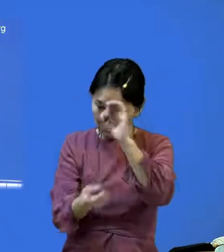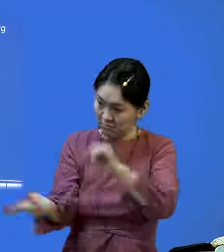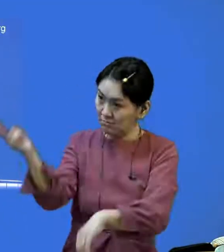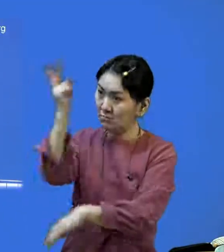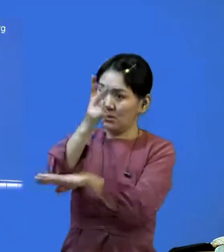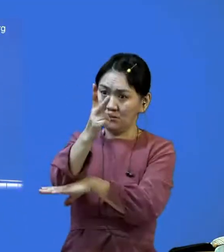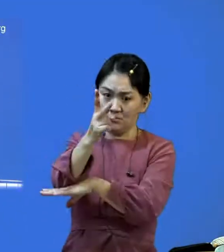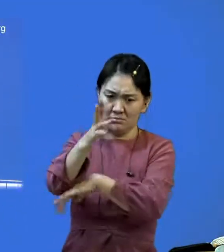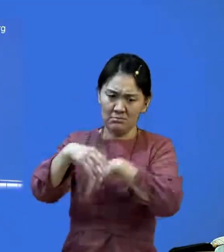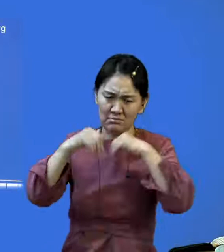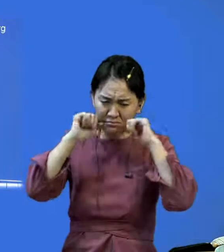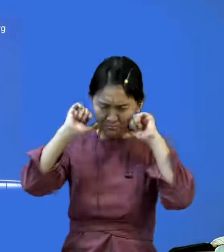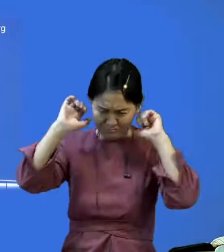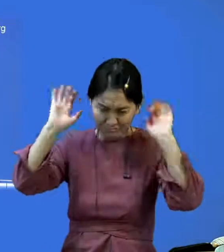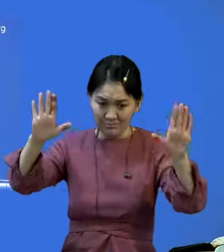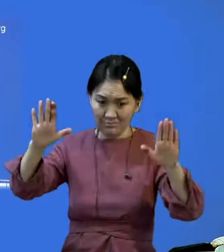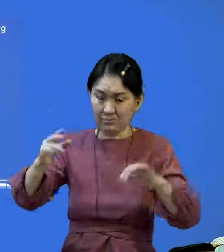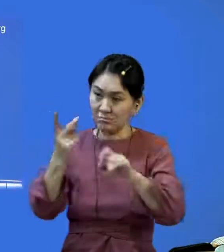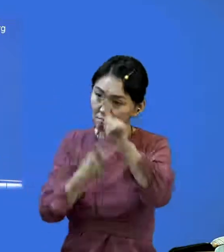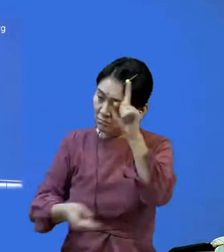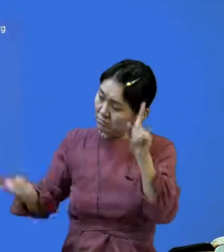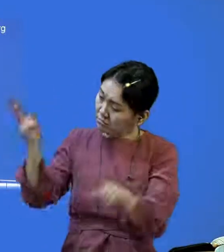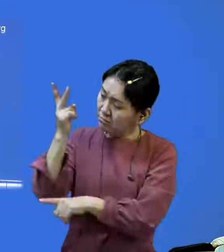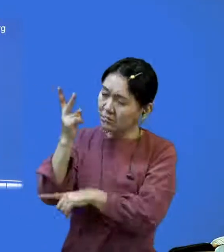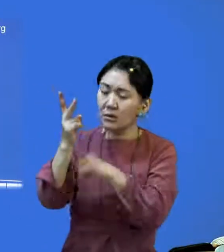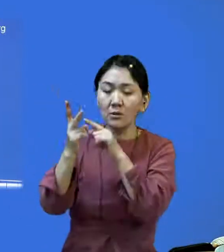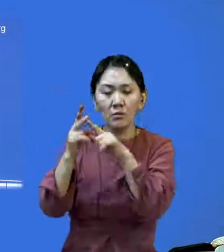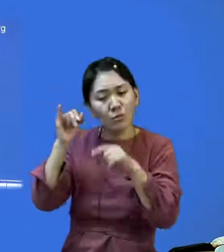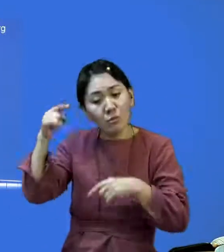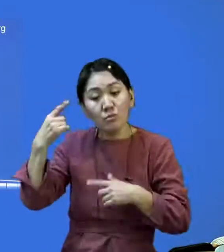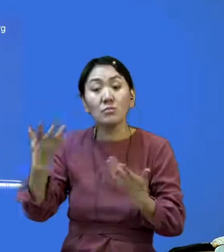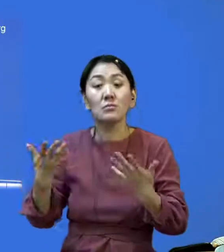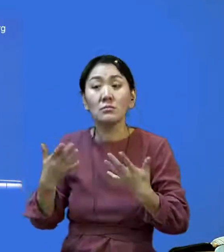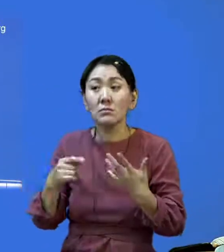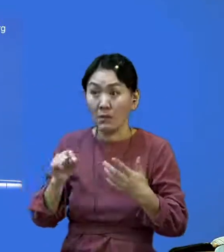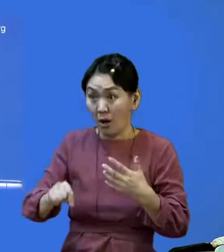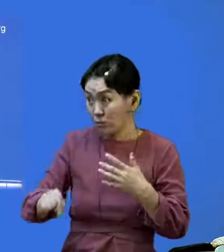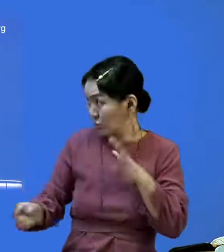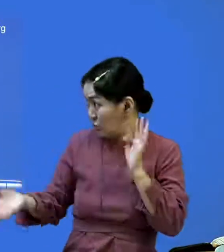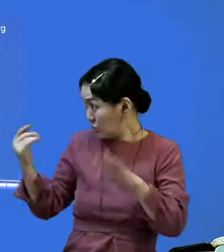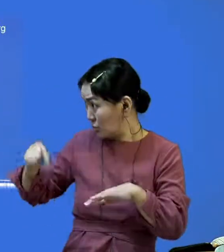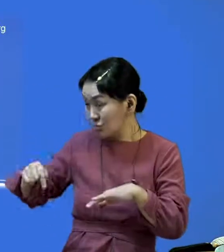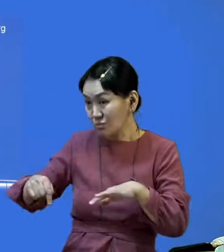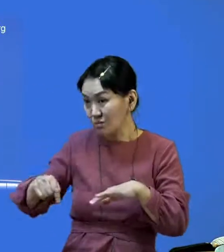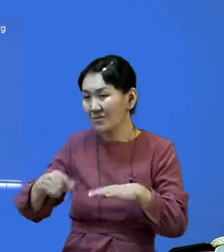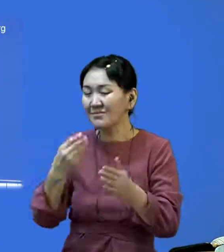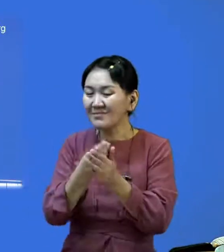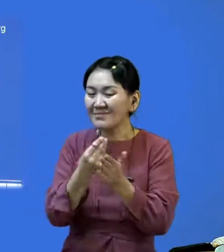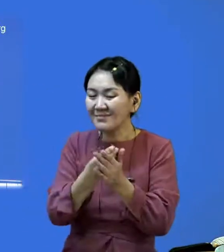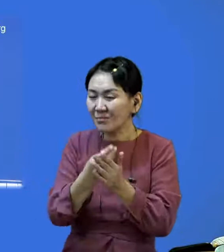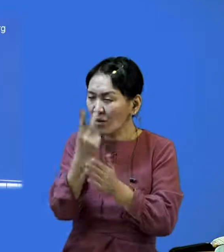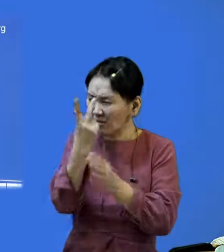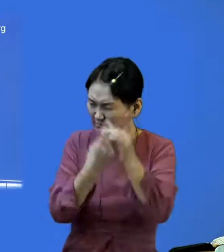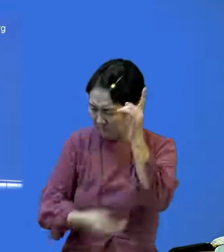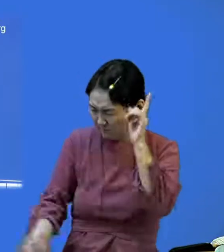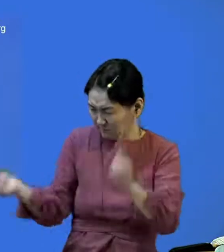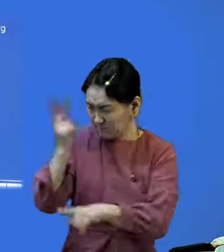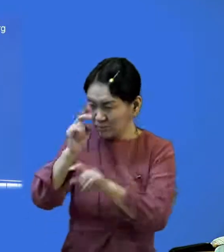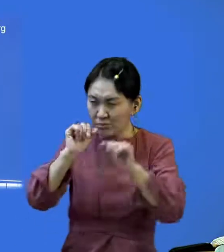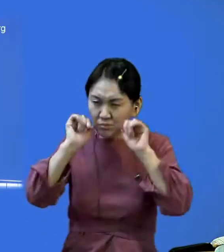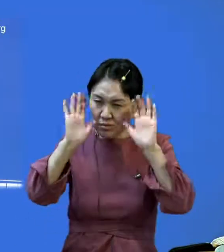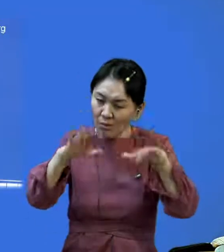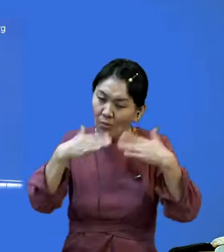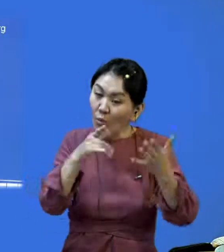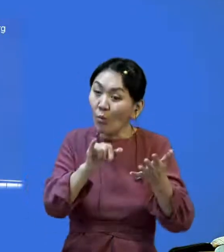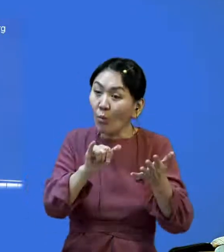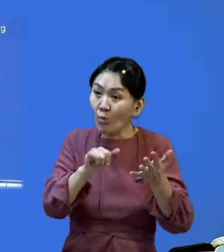бодлоор хоёр дахин өгсөн гэдээ байгаа нь тийм ээ. Энэ одоо үед авах биш. Тийм мөнхийн алдар суг бидэнд өгөхийг хэлээд